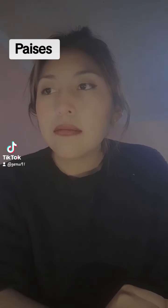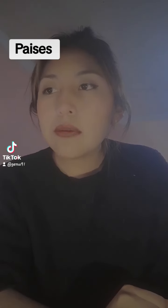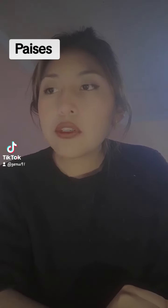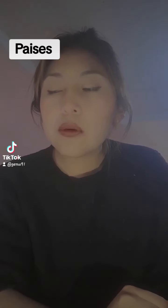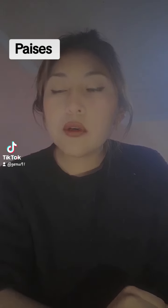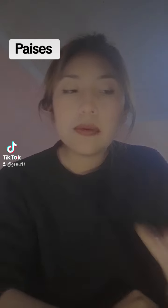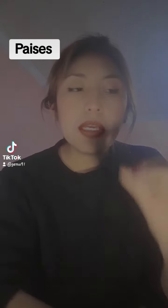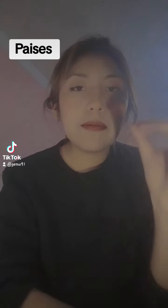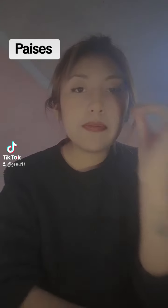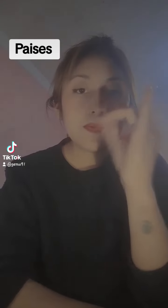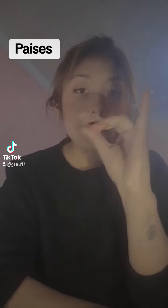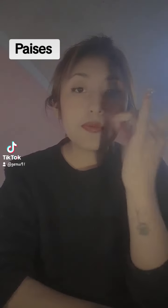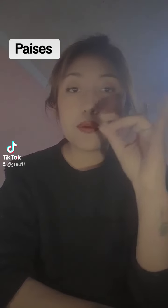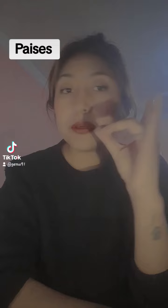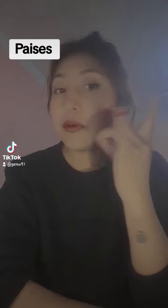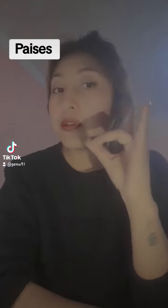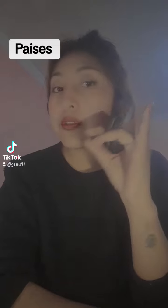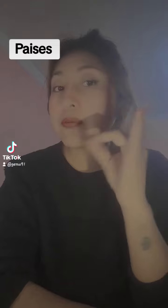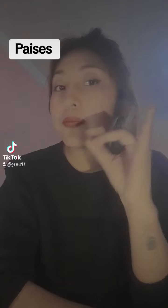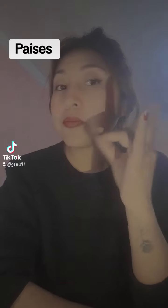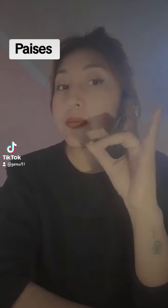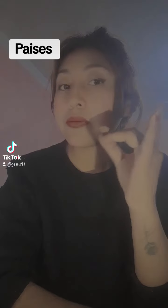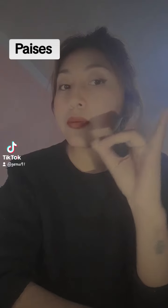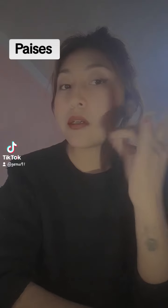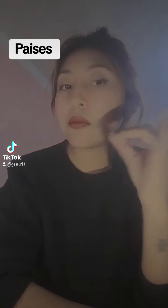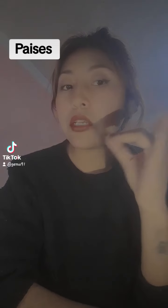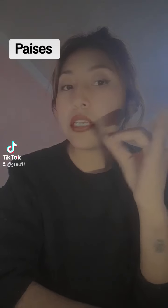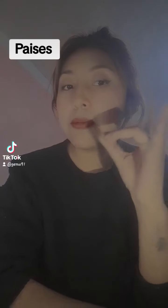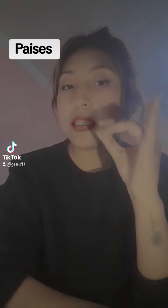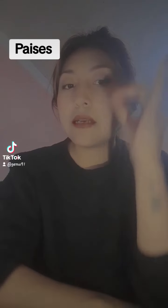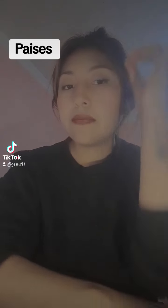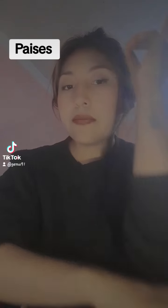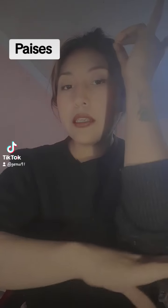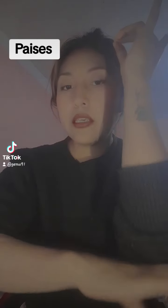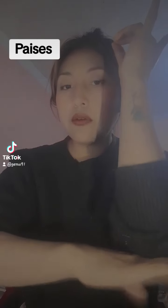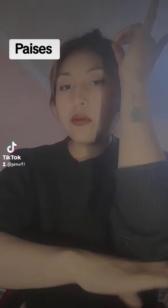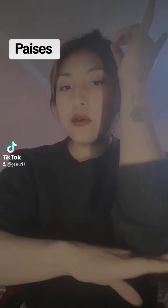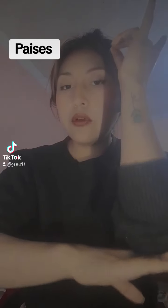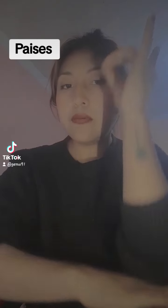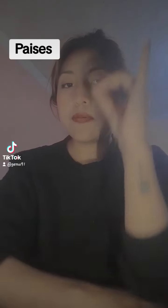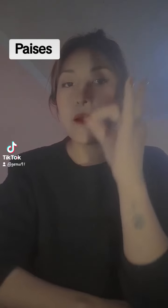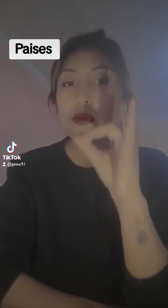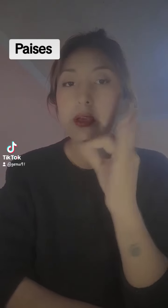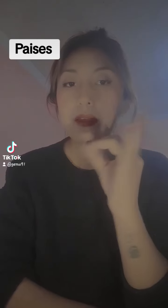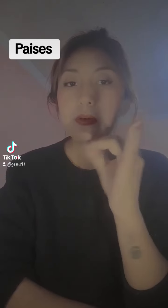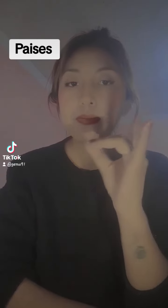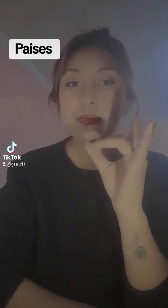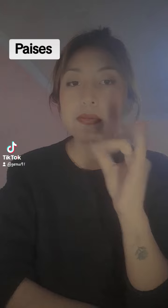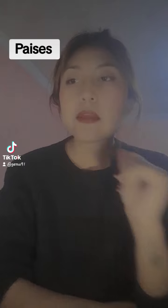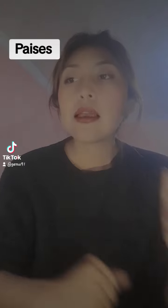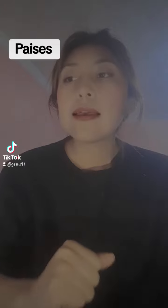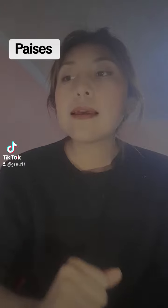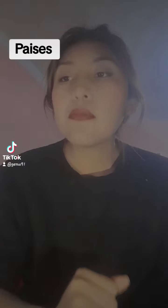Vamos con Bolivia. Movemos con una llamita y tu codo apoyado.